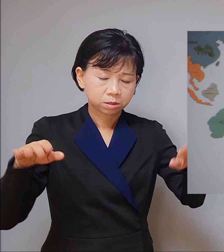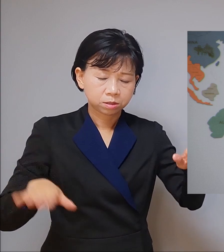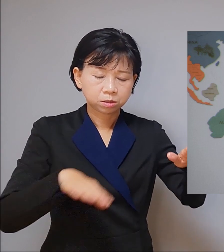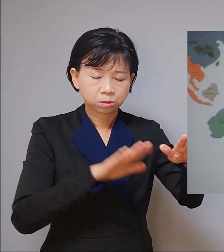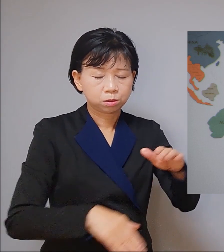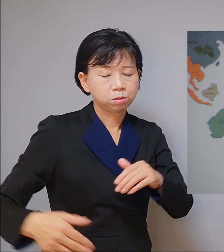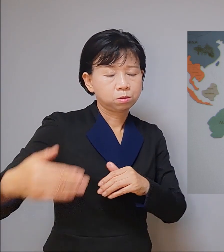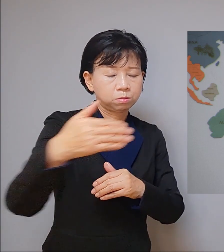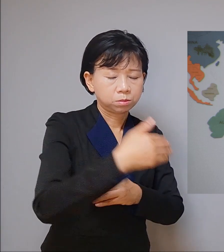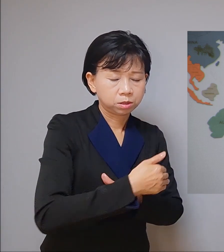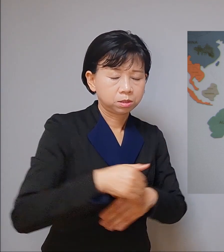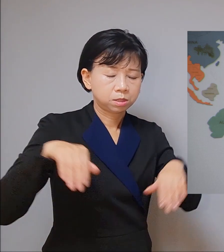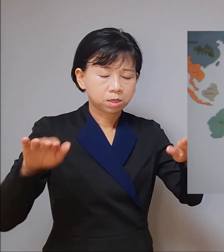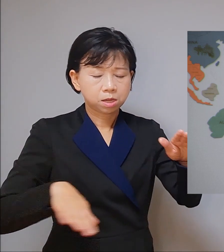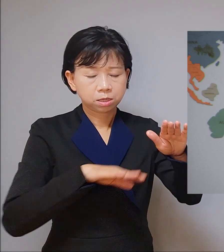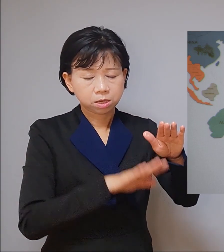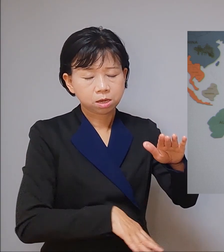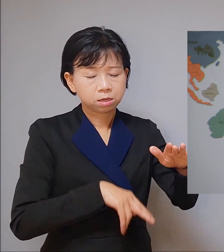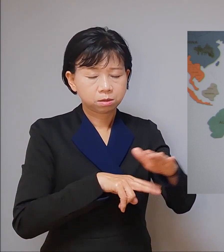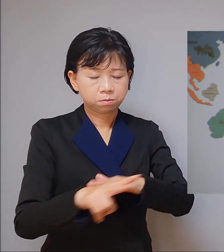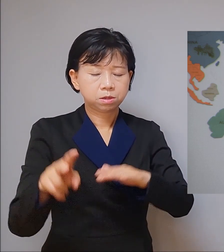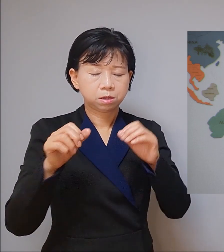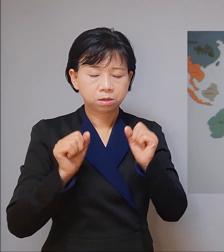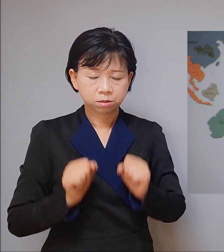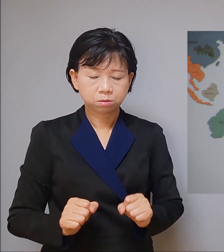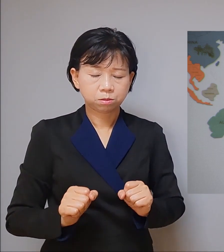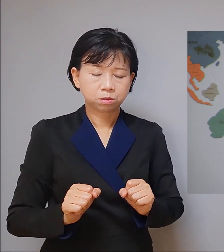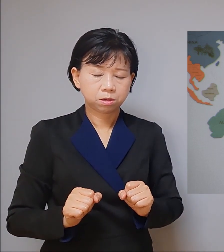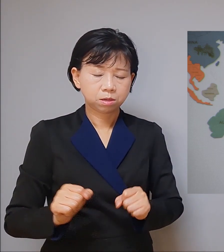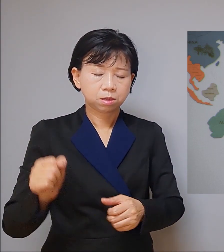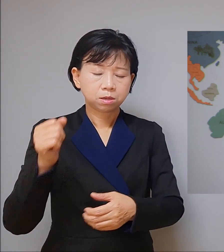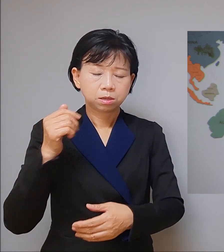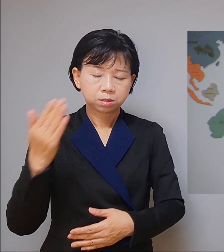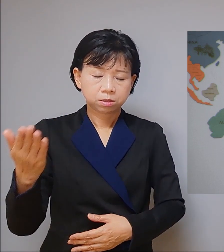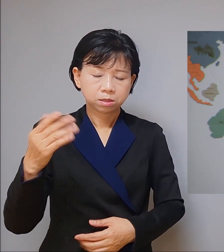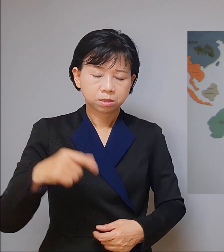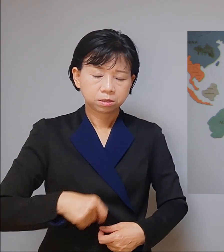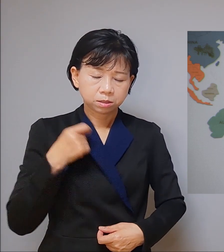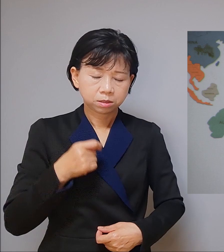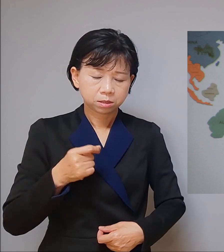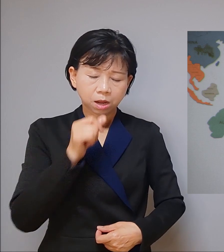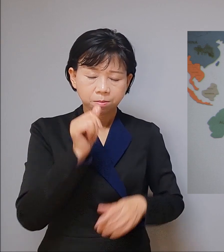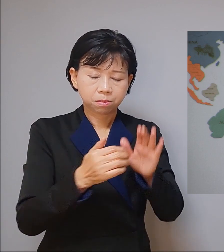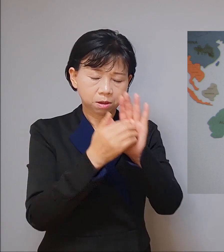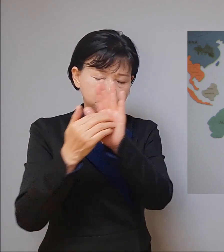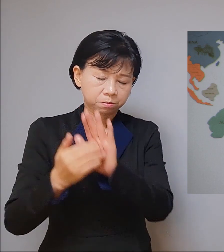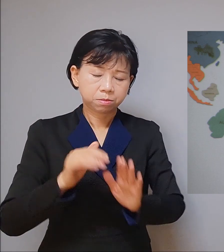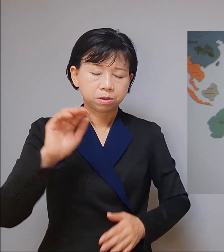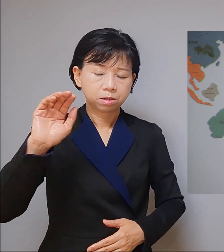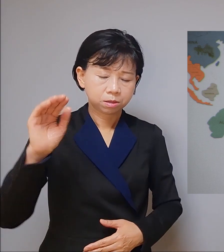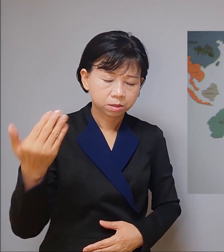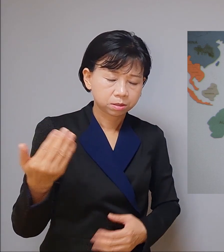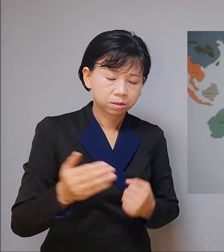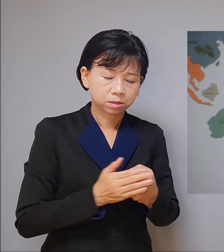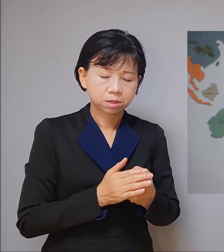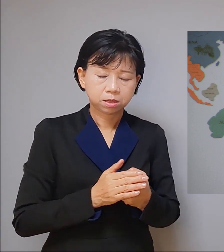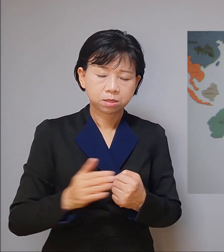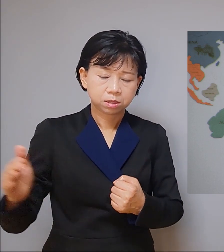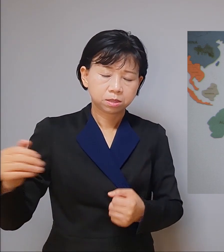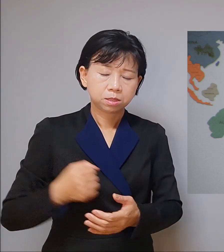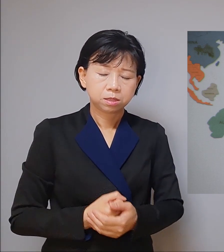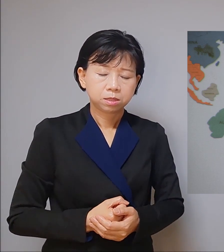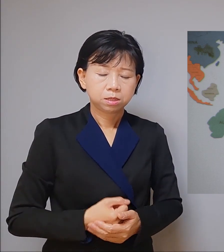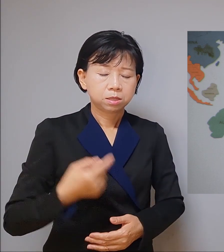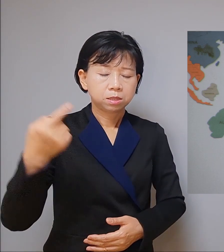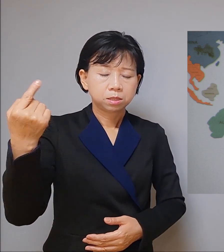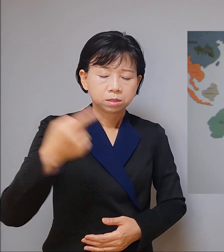덮으시리니 내가 그의 날개 아래 피하리로다. 그의 진실함은 방패와 손방패가 되시나니 1000명이